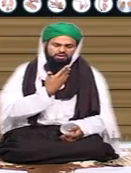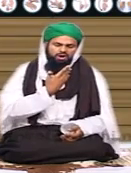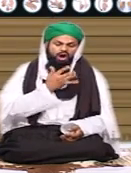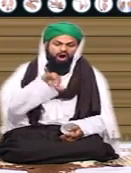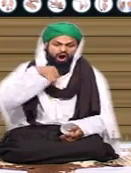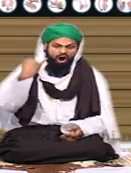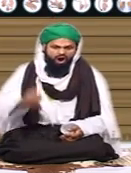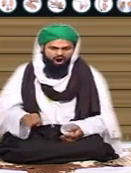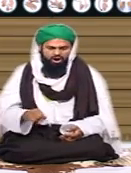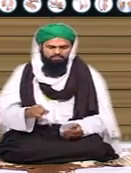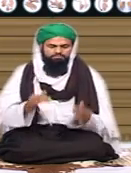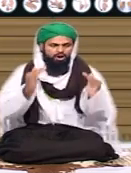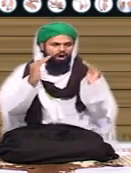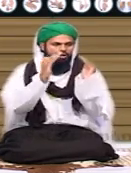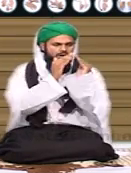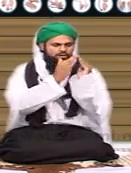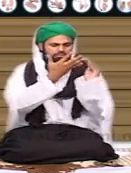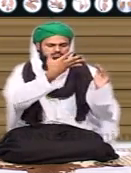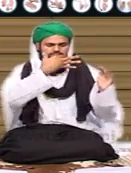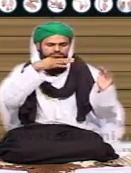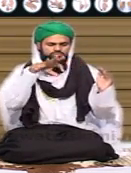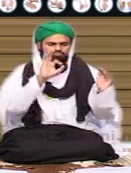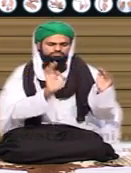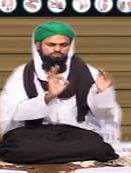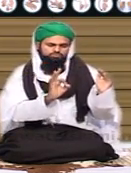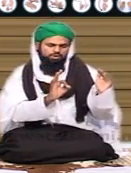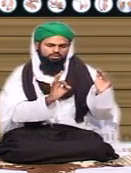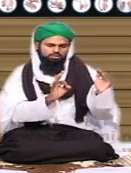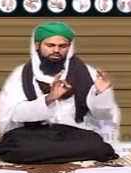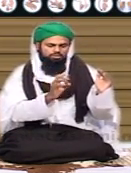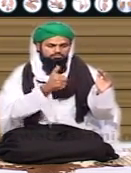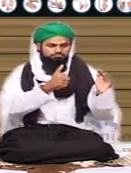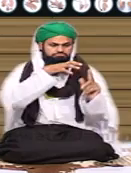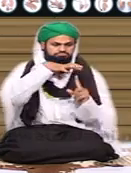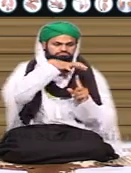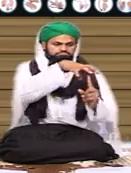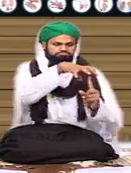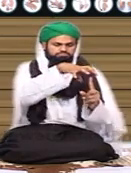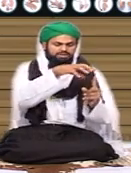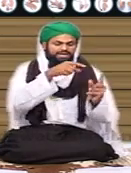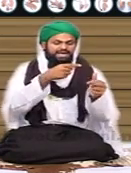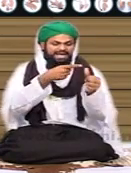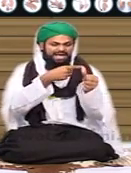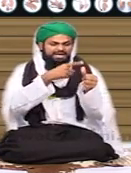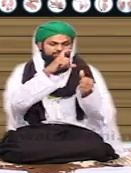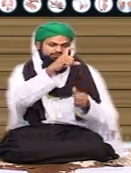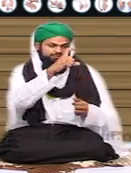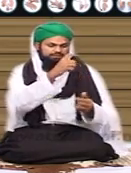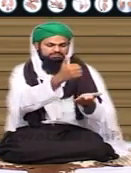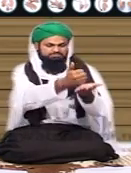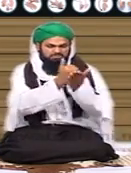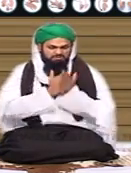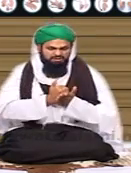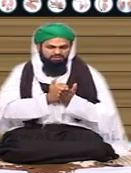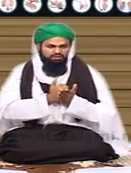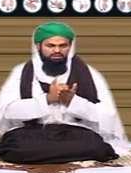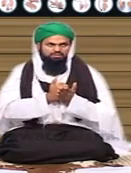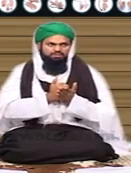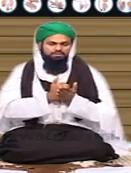کی وجہ سے ہمیں بنگلہ ملتا ہے، حرام روزی کی وجہ سے ہمیں ایئر کنڈیشنر ملتا ہے، حرام کی